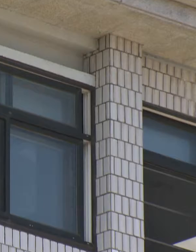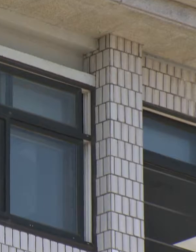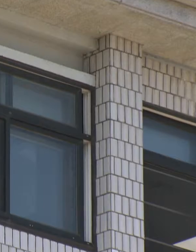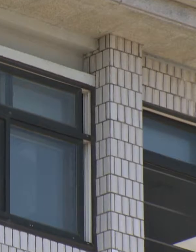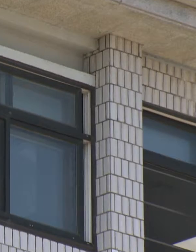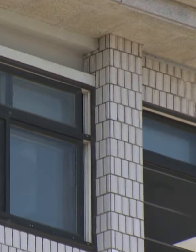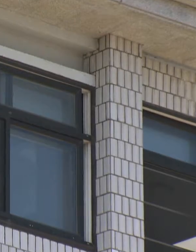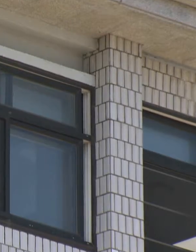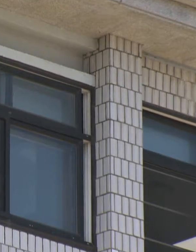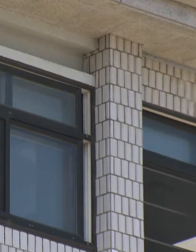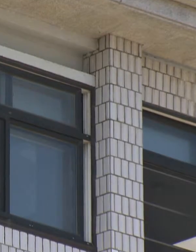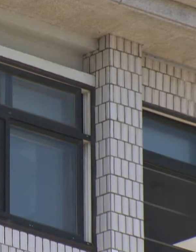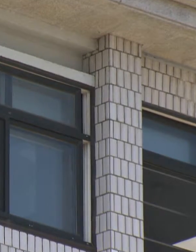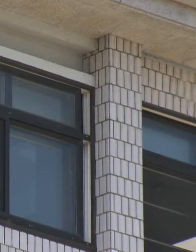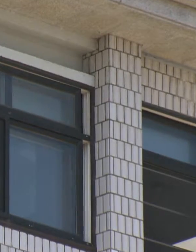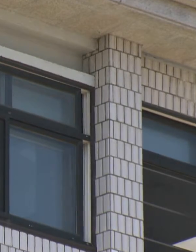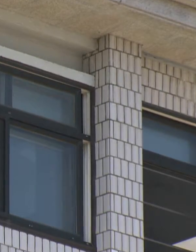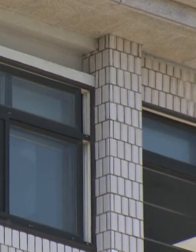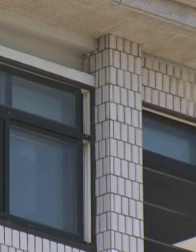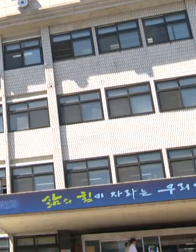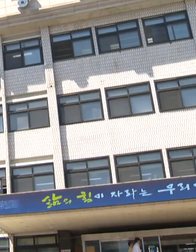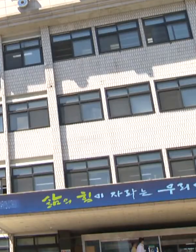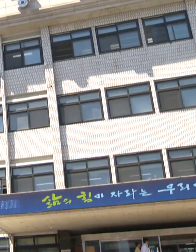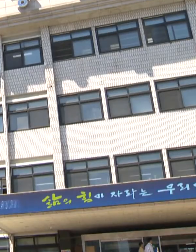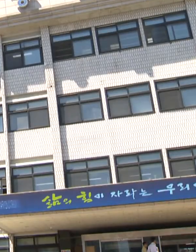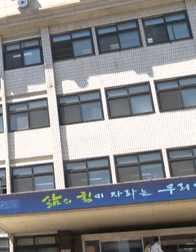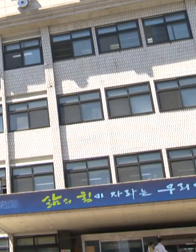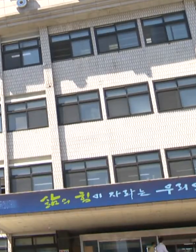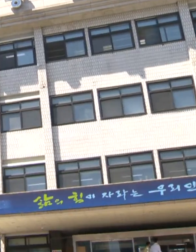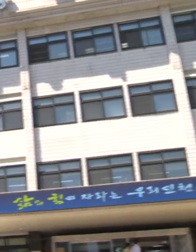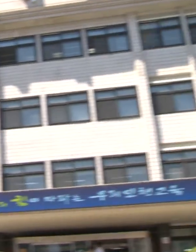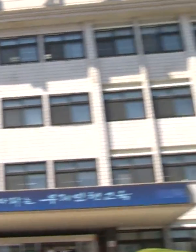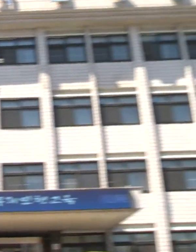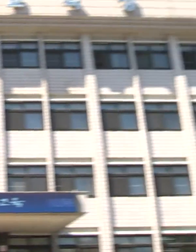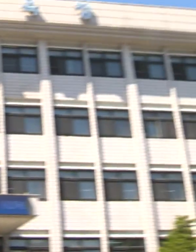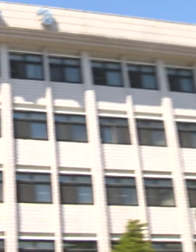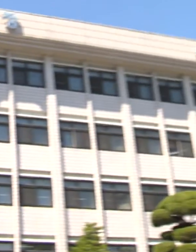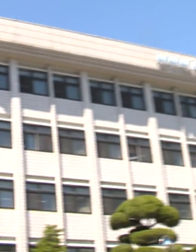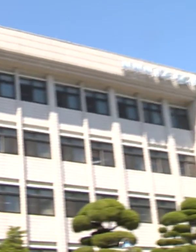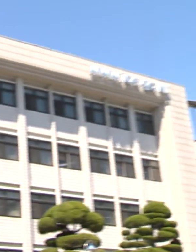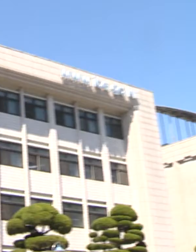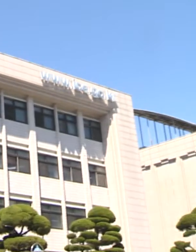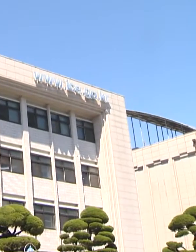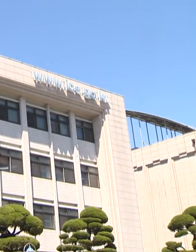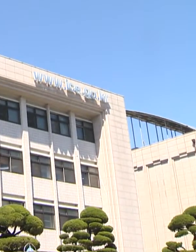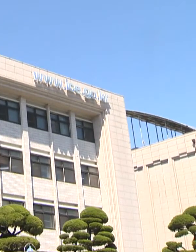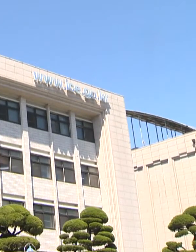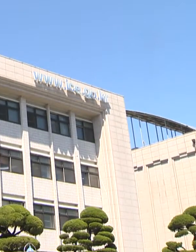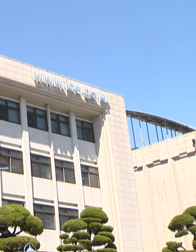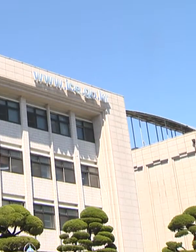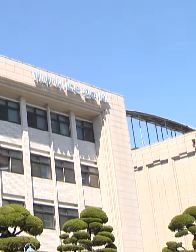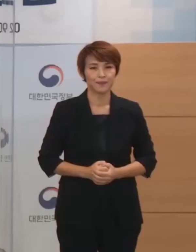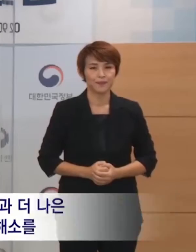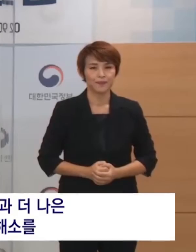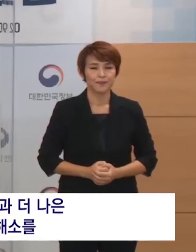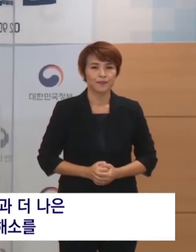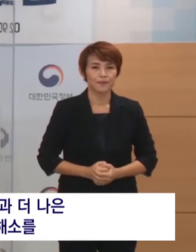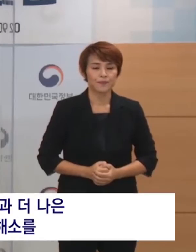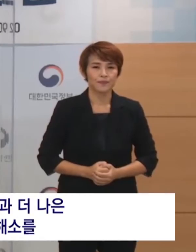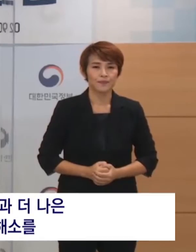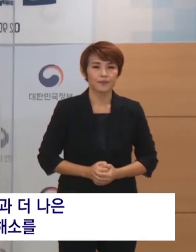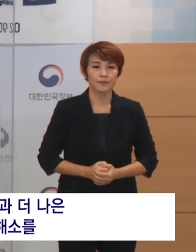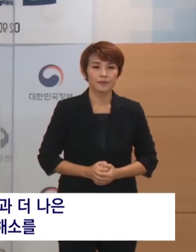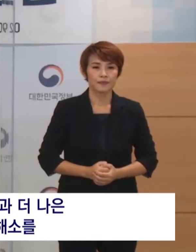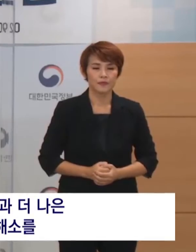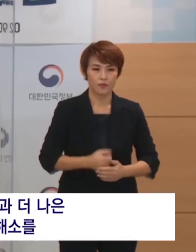취약계층의 맞춤형 치 원 규 격 원 개선 등 도합 빵안에 마련해 추진 합니다 인천교육청 에서는 이런